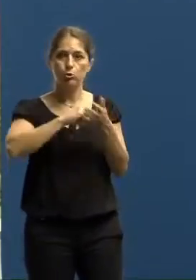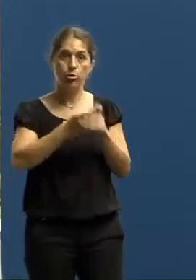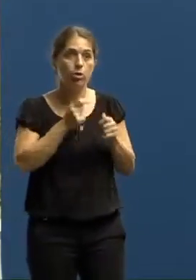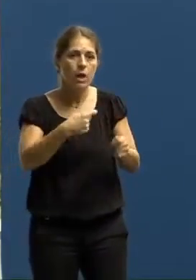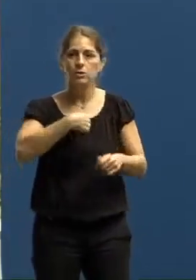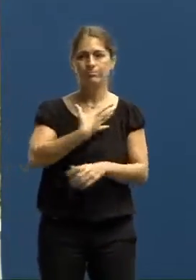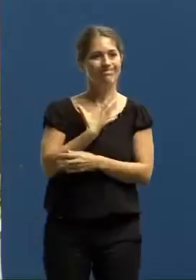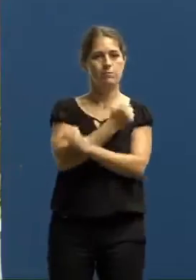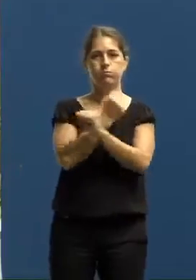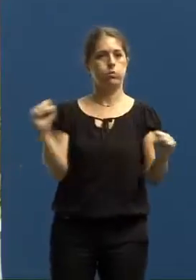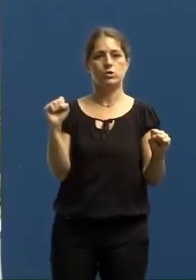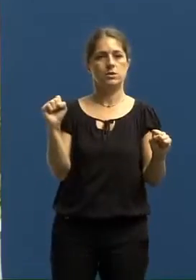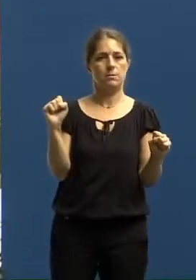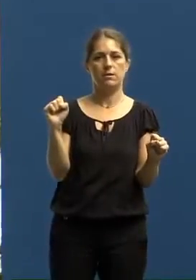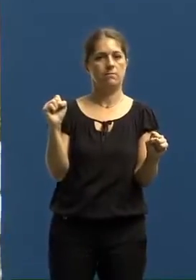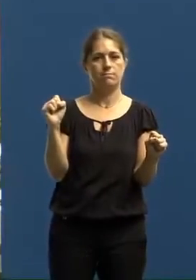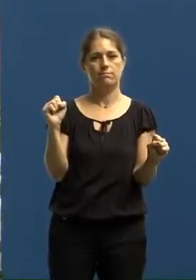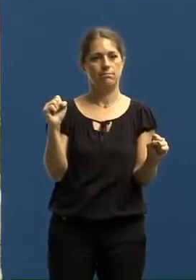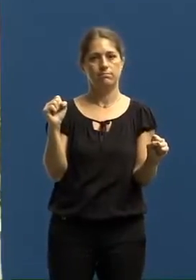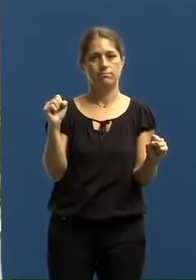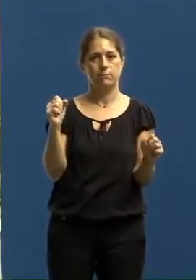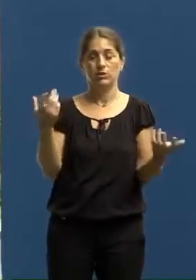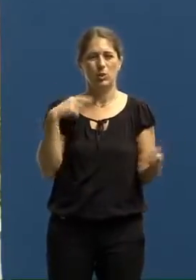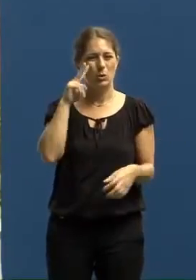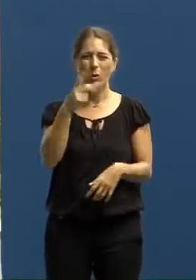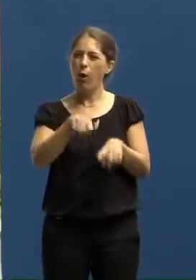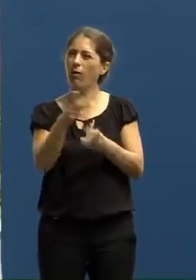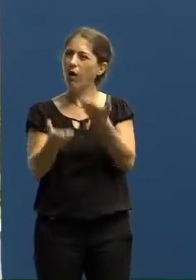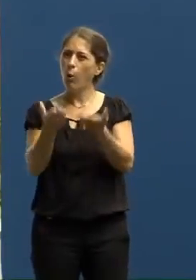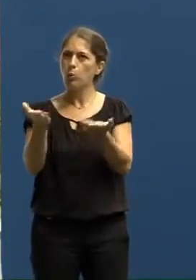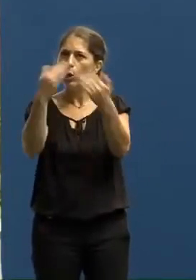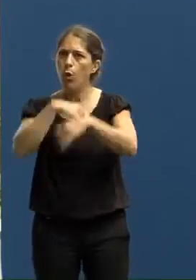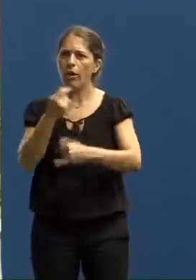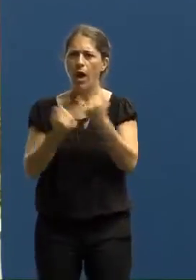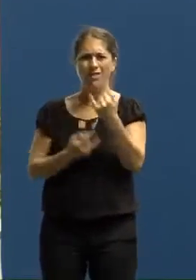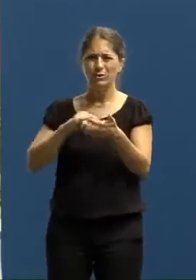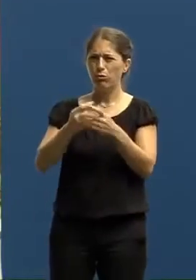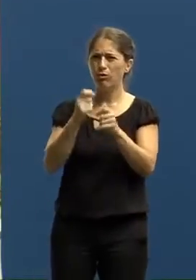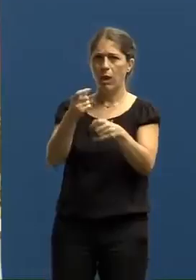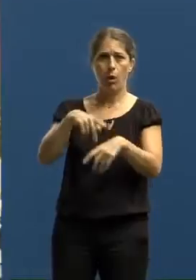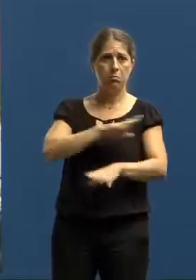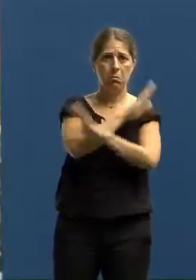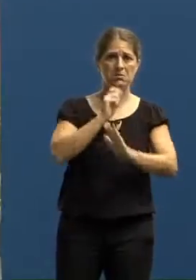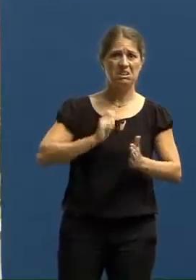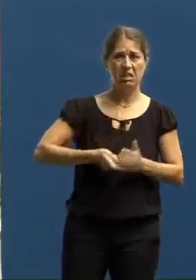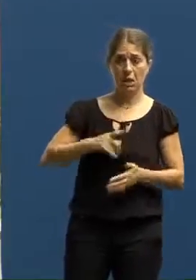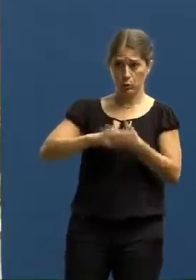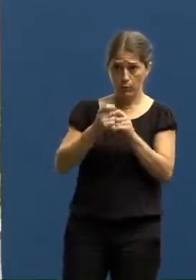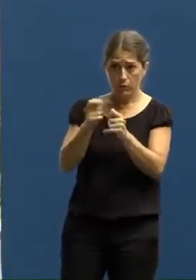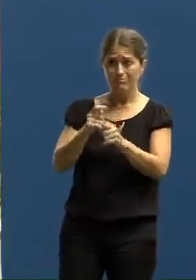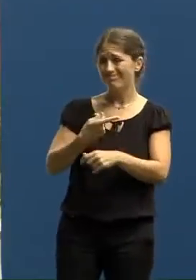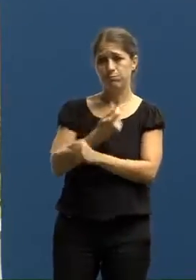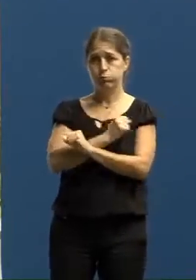posto de traballo facendo a vida con normalidade. Vin que había injustizas que era imposible de remediar mediante unha sentencia. Por iso me